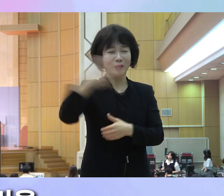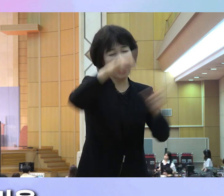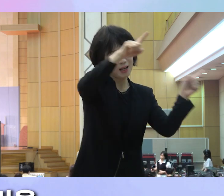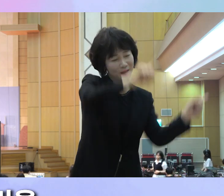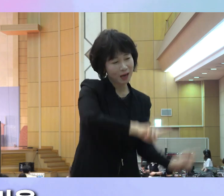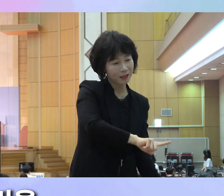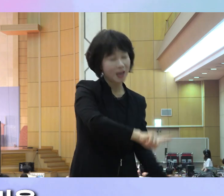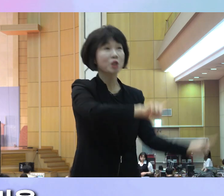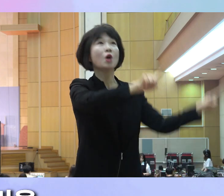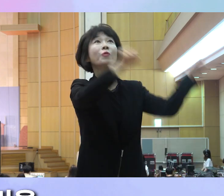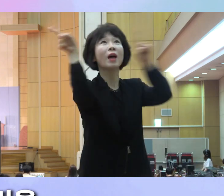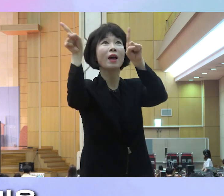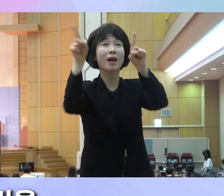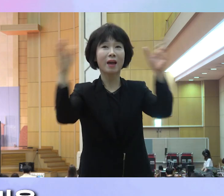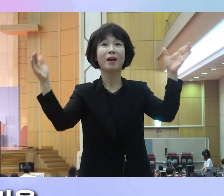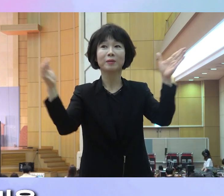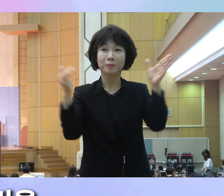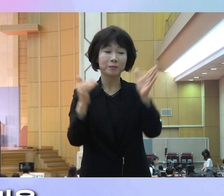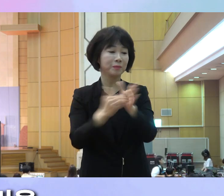무덤에서